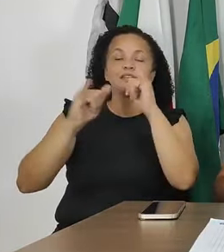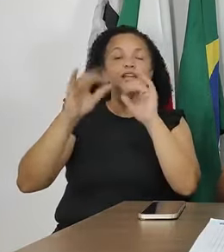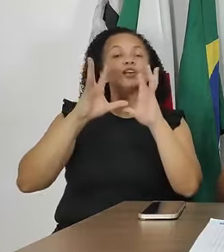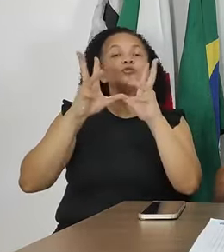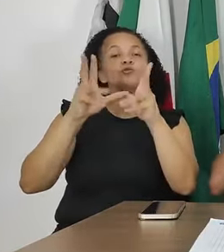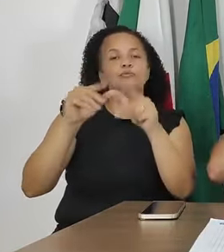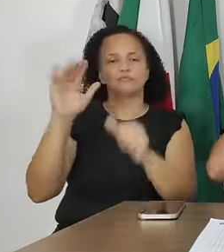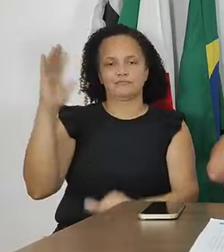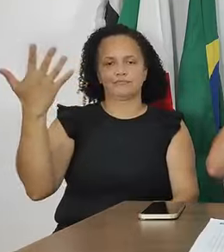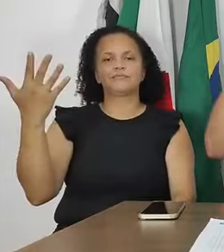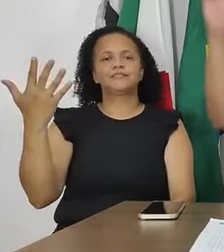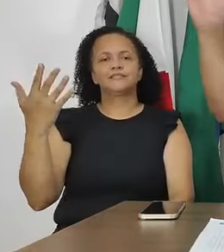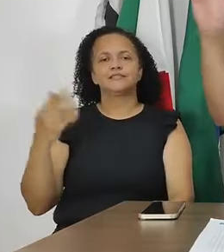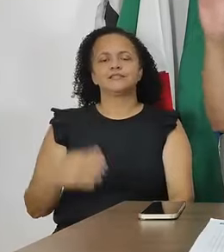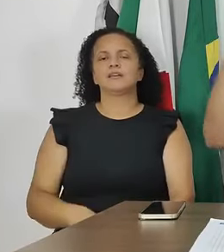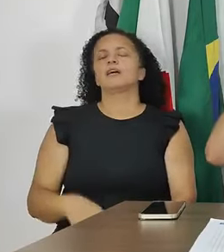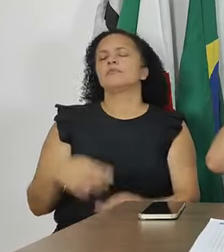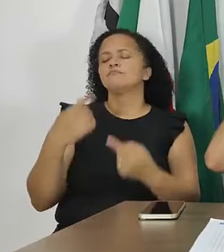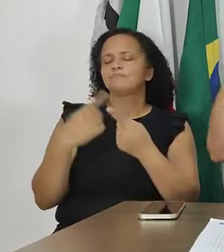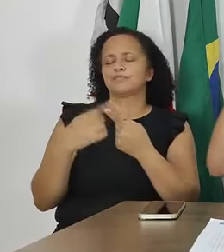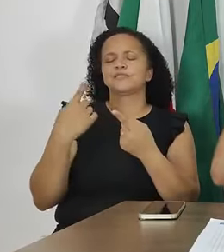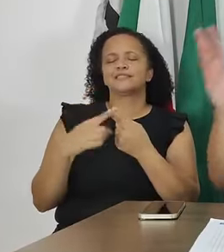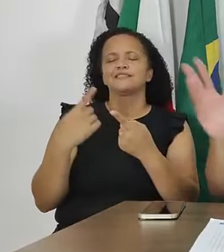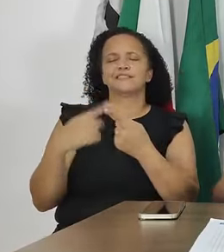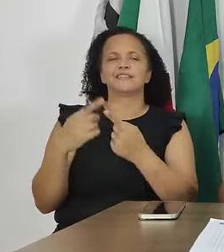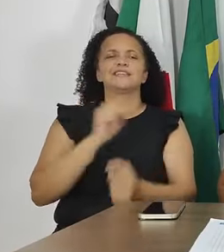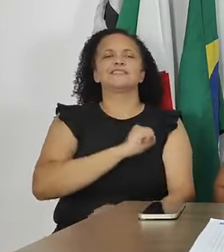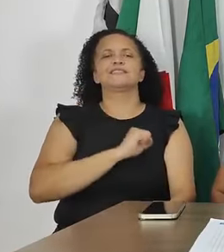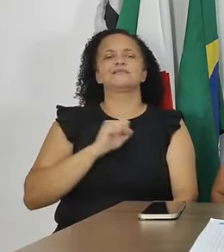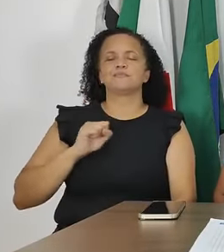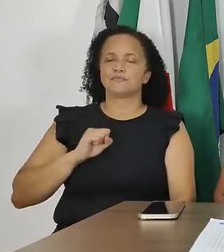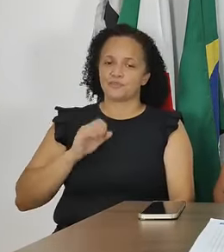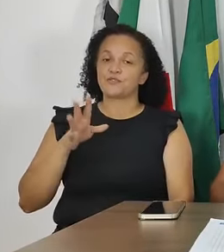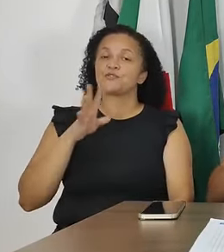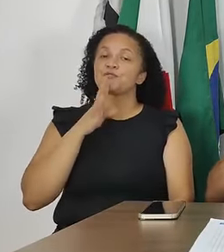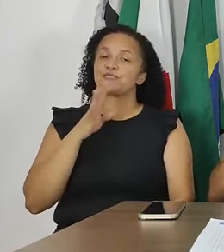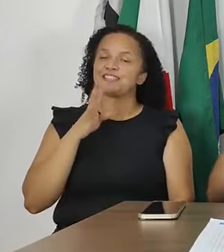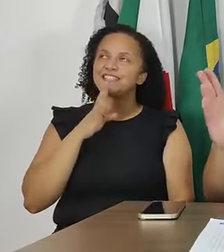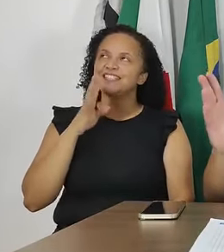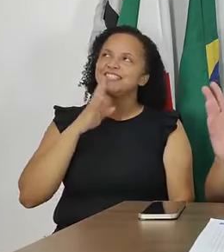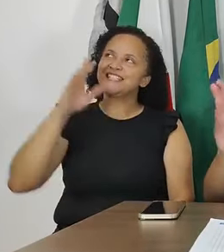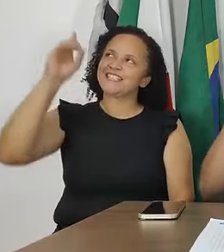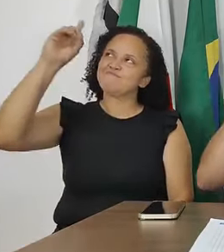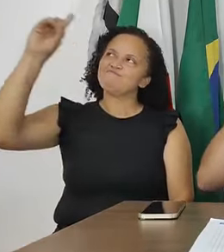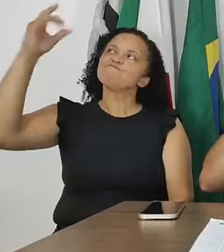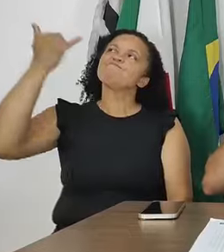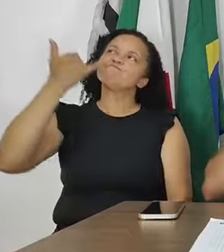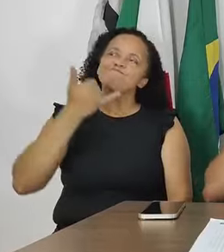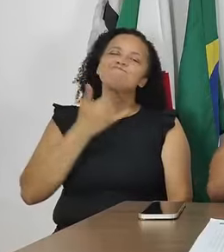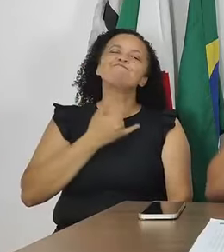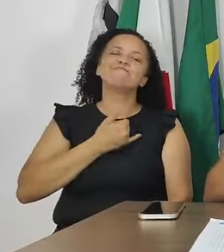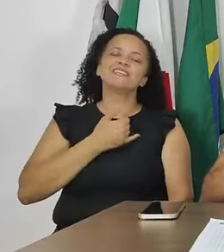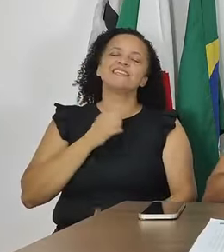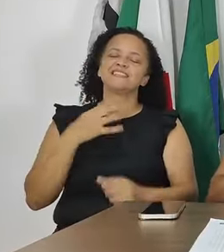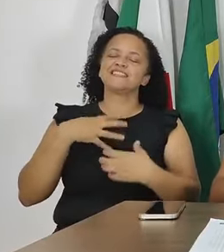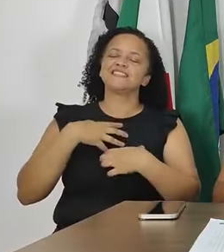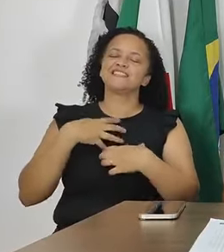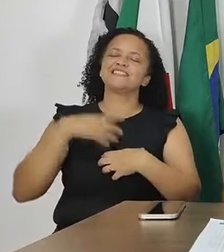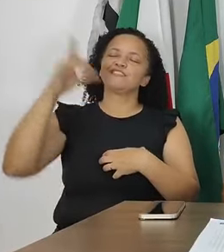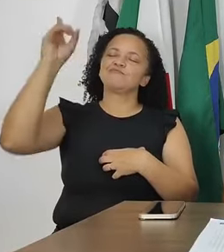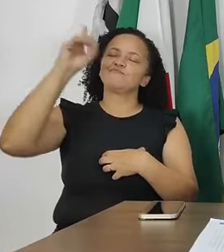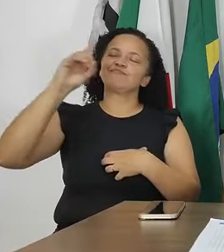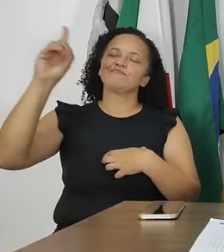quê? Além de conhecer a voz, agora ele andava com Deus. Ele conhecia e proferia as